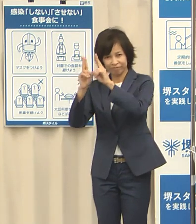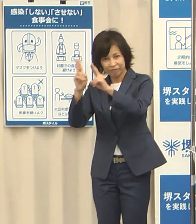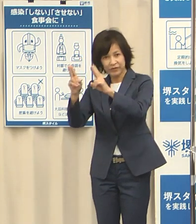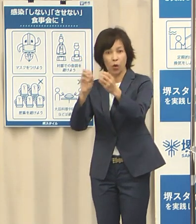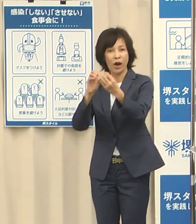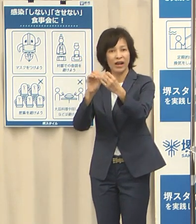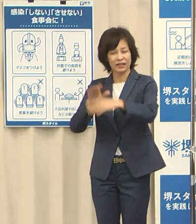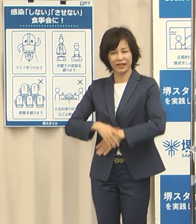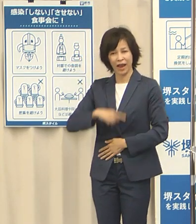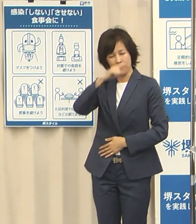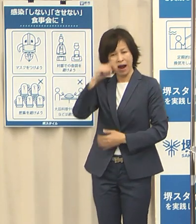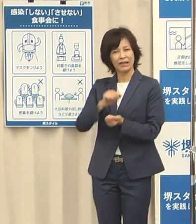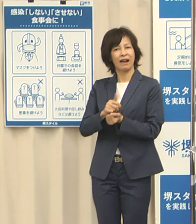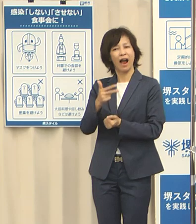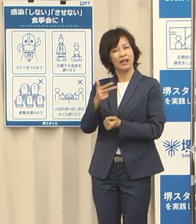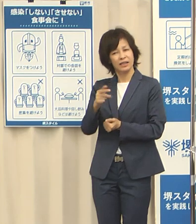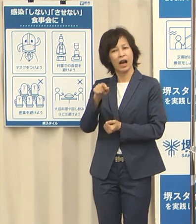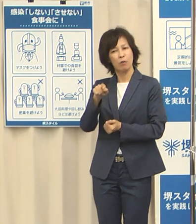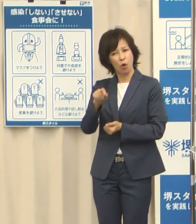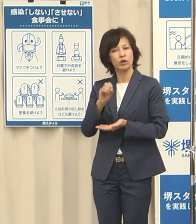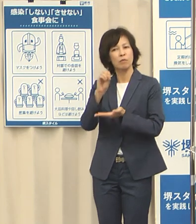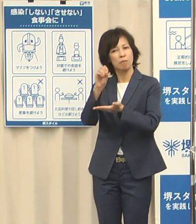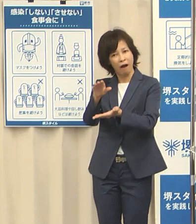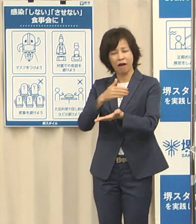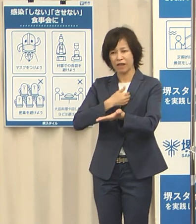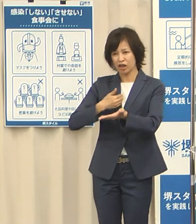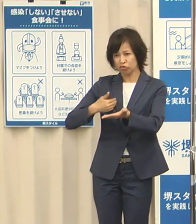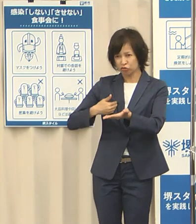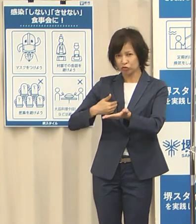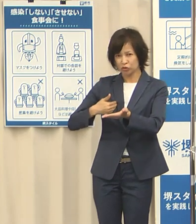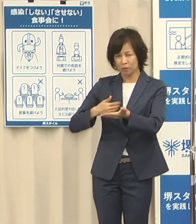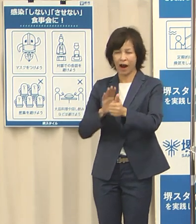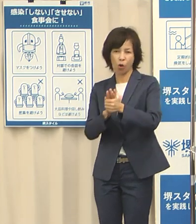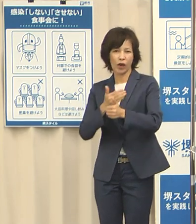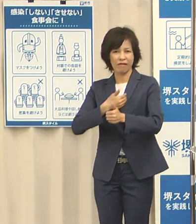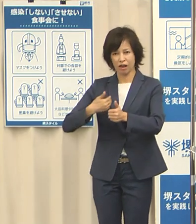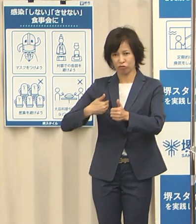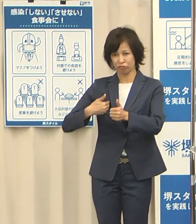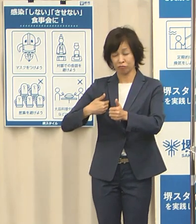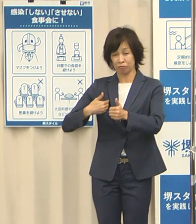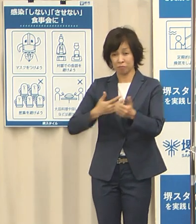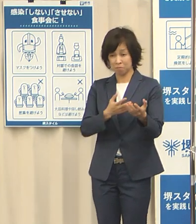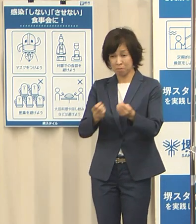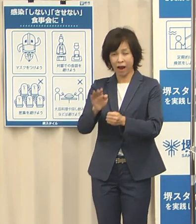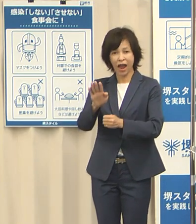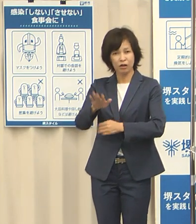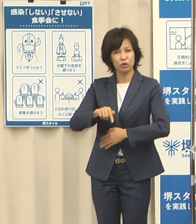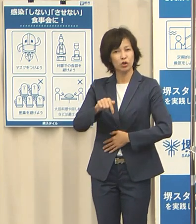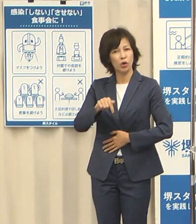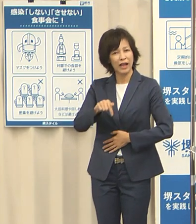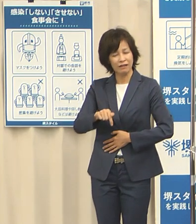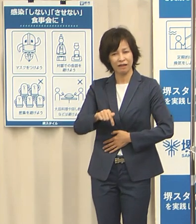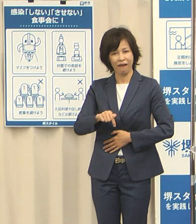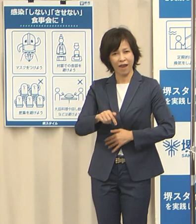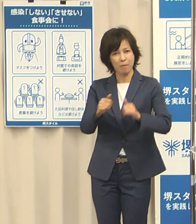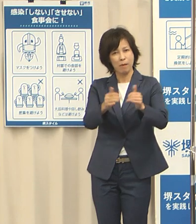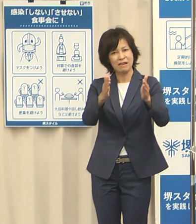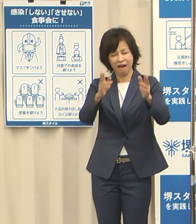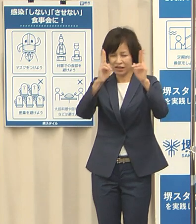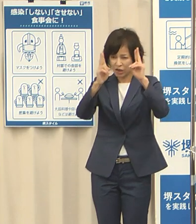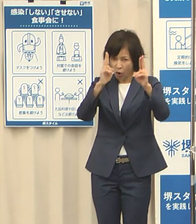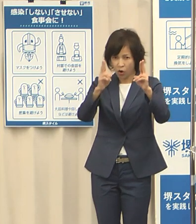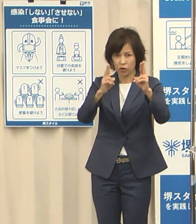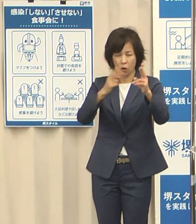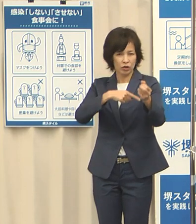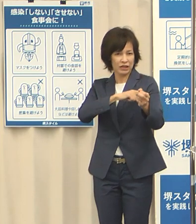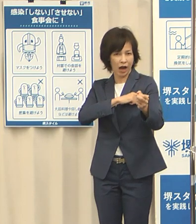堺市からもこういうことは貢献できるんじゃないかということが多々ありました。でそこに関してぜひ民間の力を活用してウ